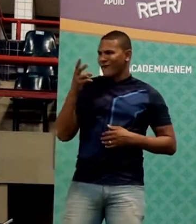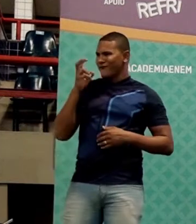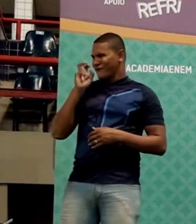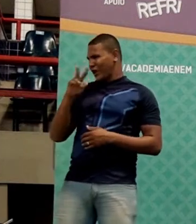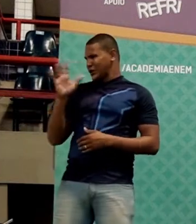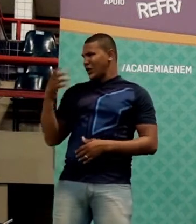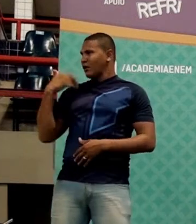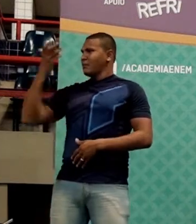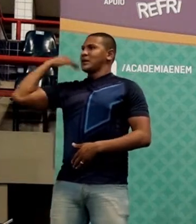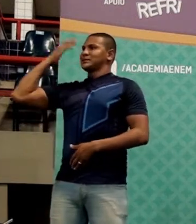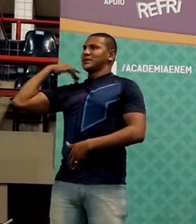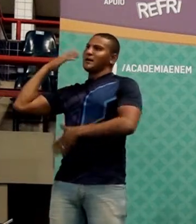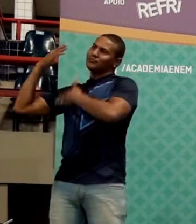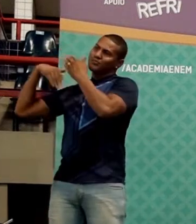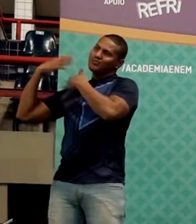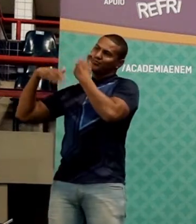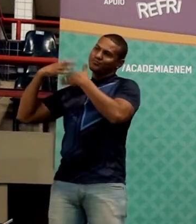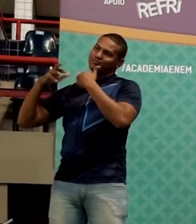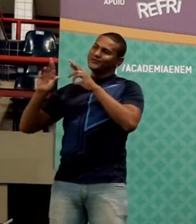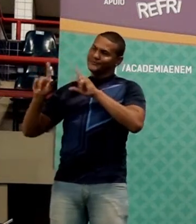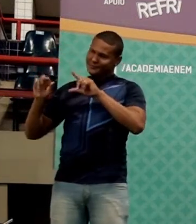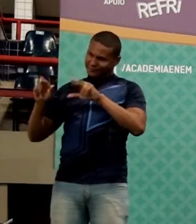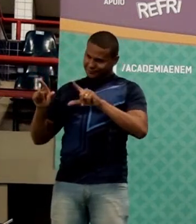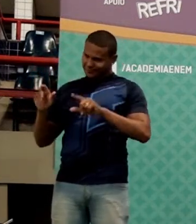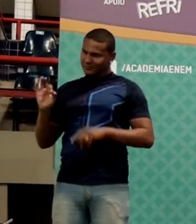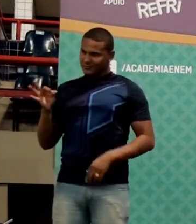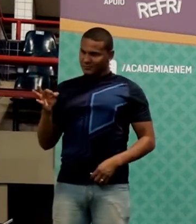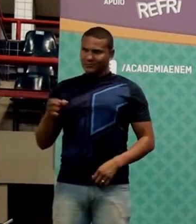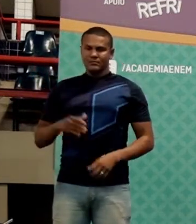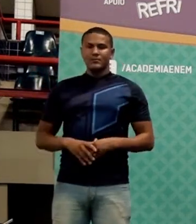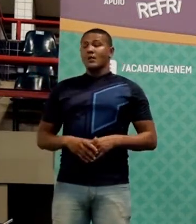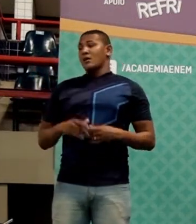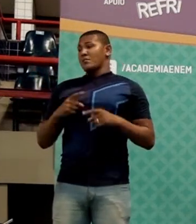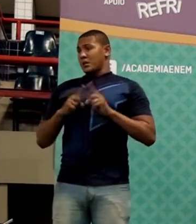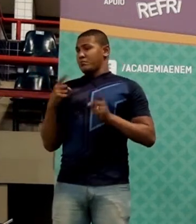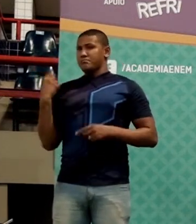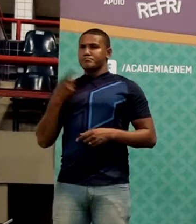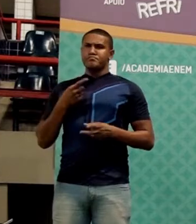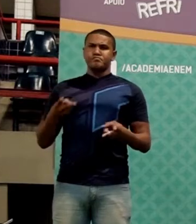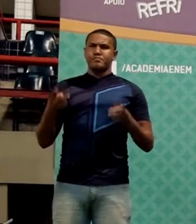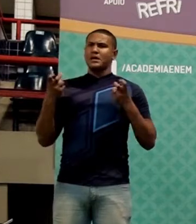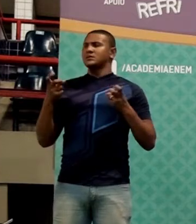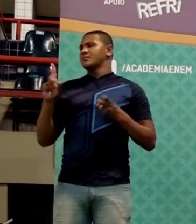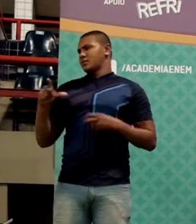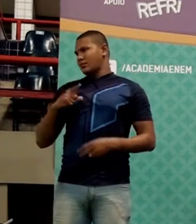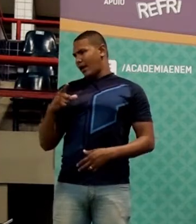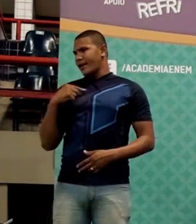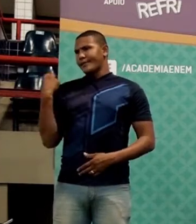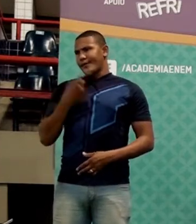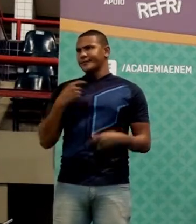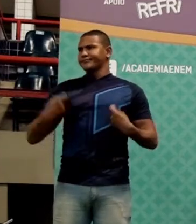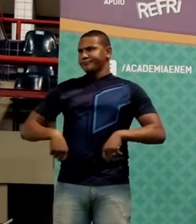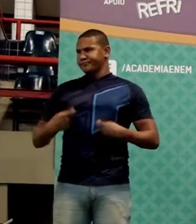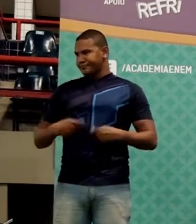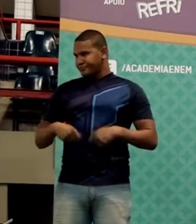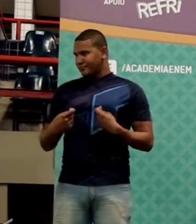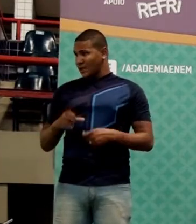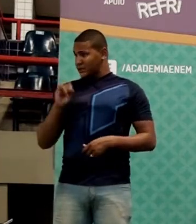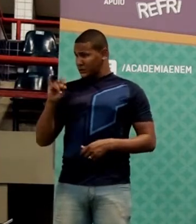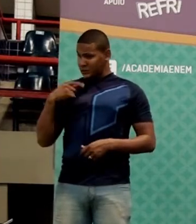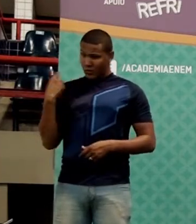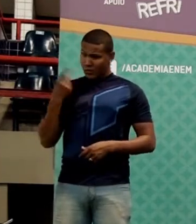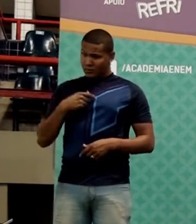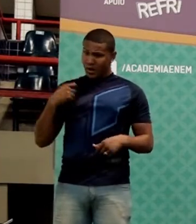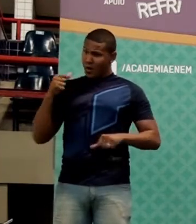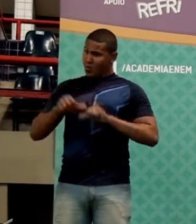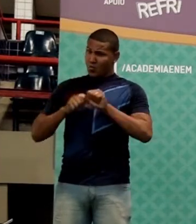alterando. Mas a gente tem que perceber que nós temos essa necessidade. Que se a gente não fizer essas